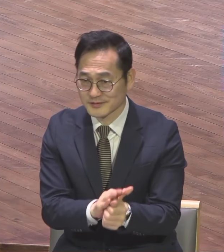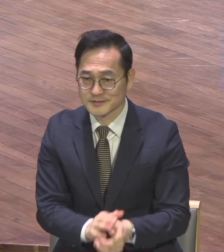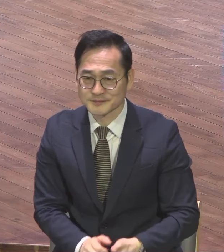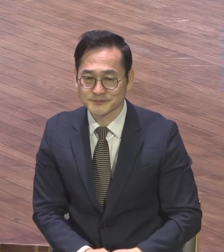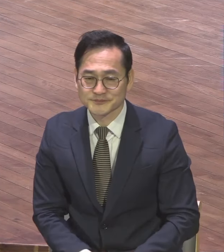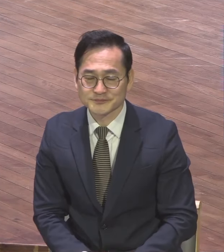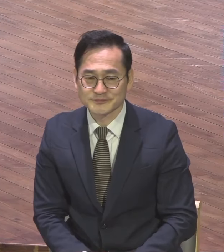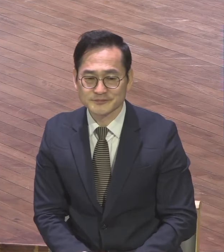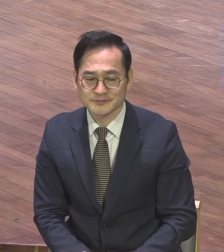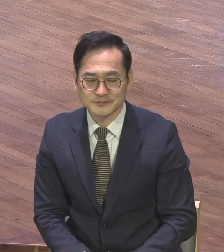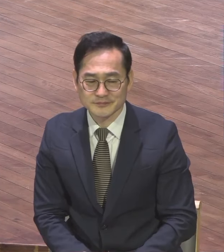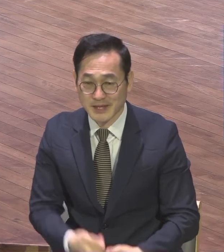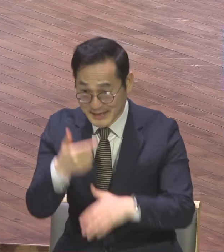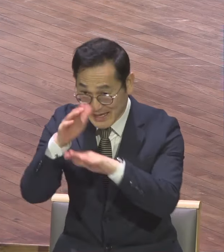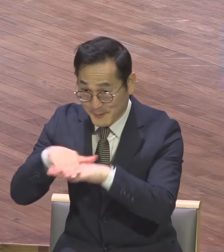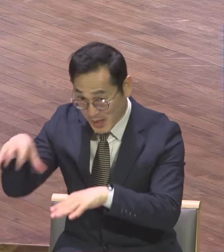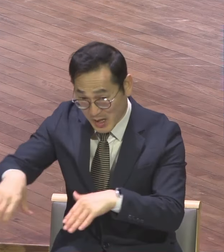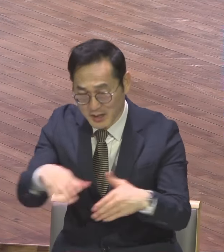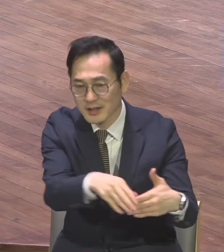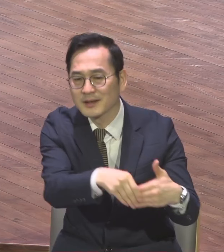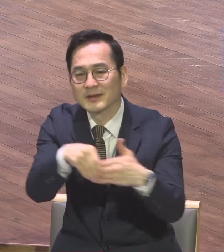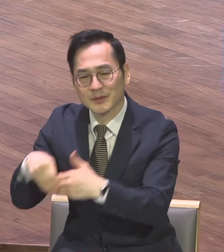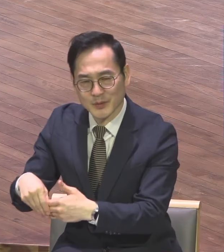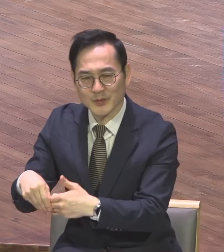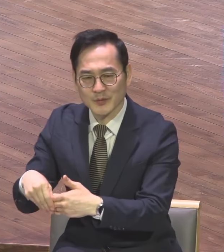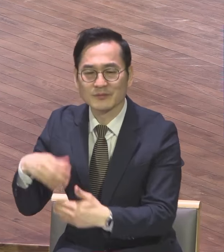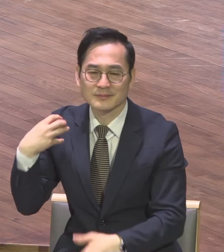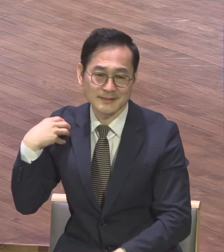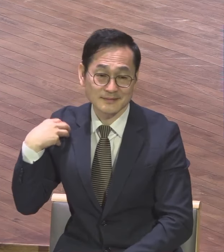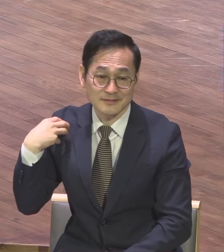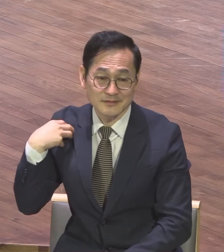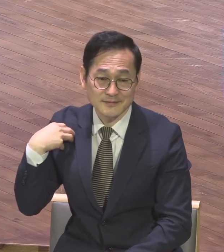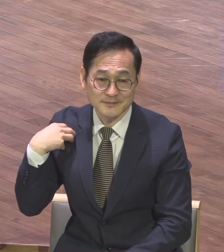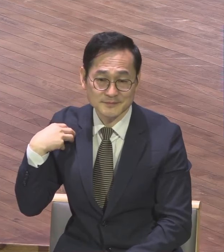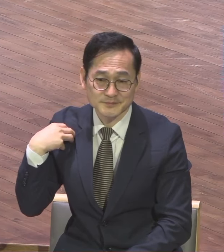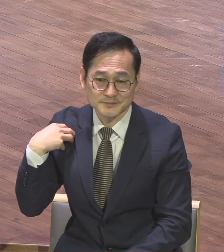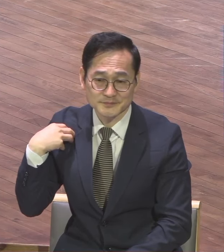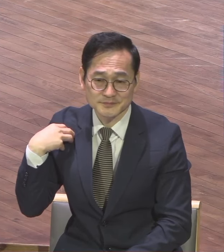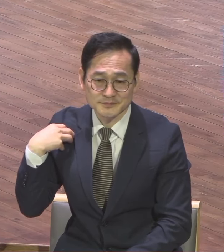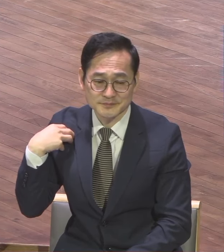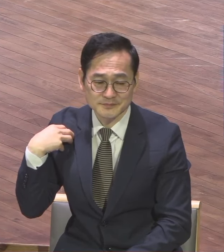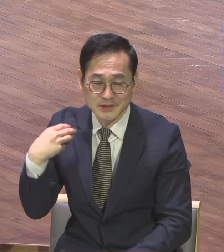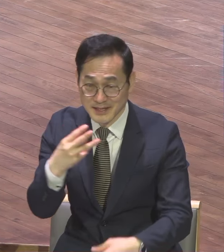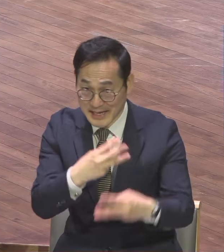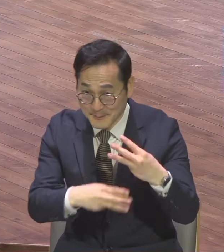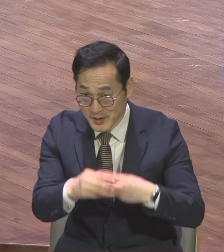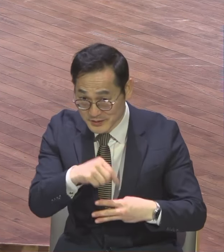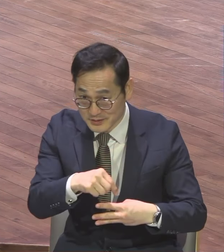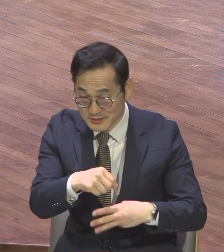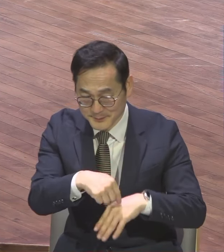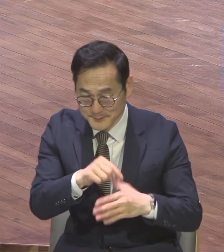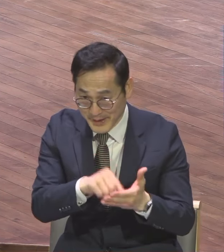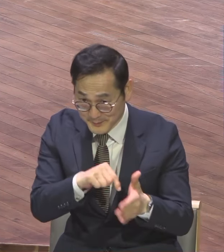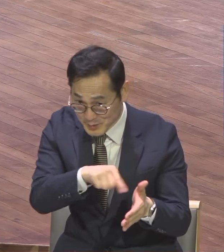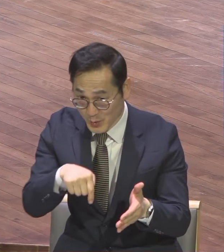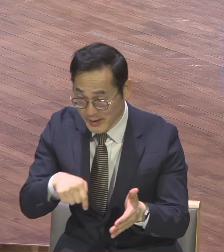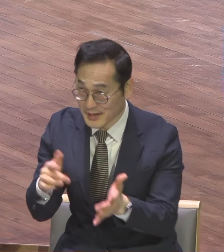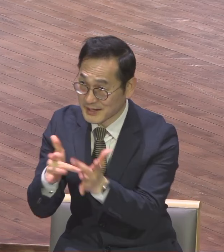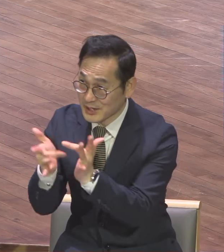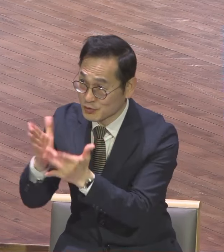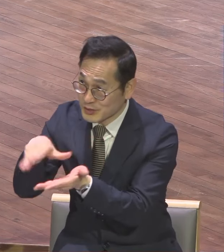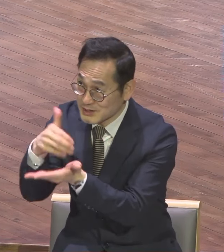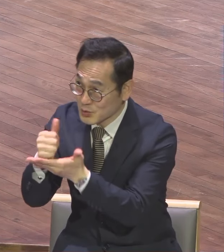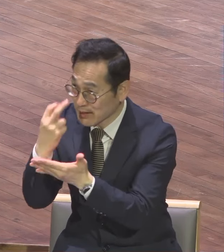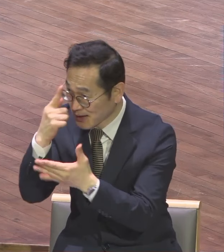렘넌트들을 예배 현장으로 데리고 가는 것입니다. 렘넌트의 신비의 그리스도의 절대 망대를